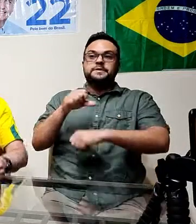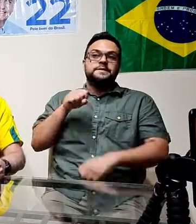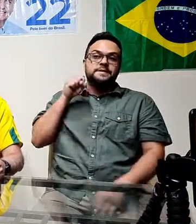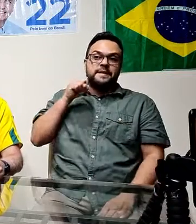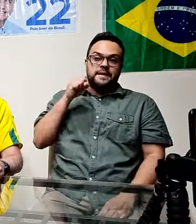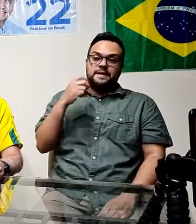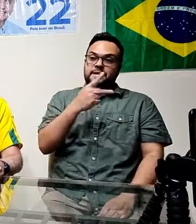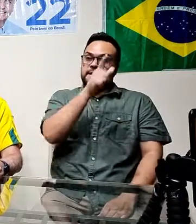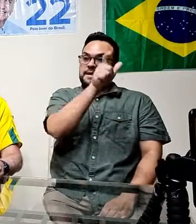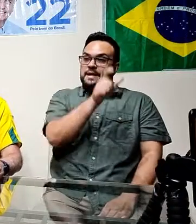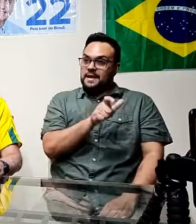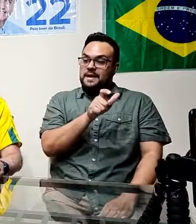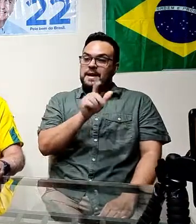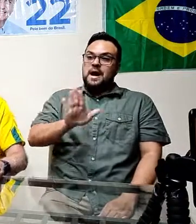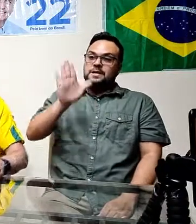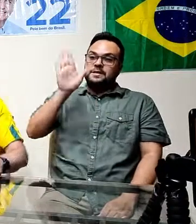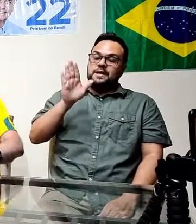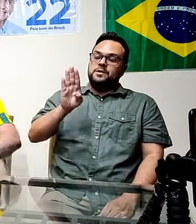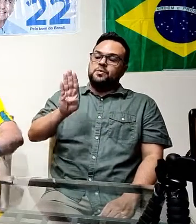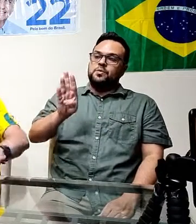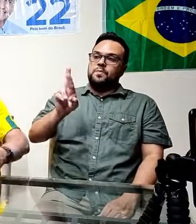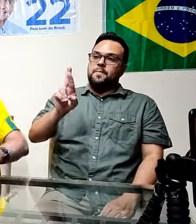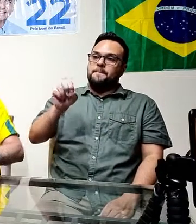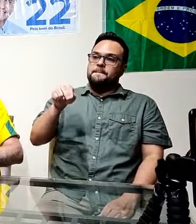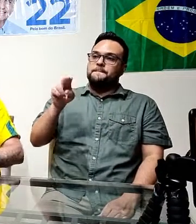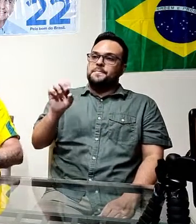do candidato a Senado, o nosso Bruno Roberto.